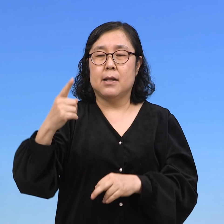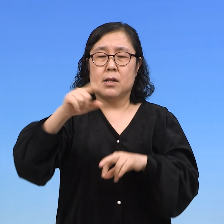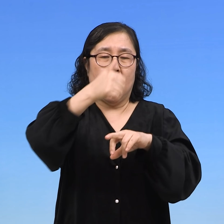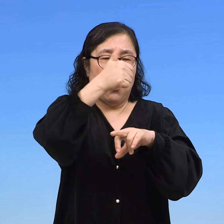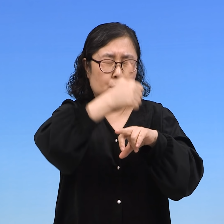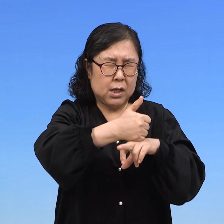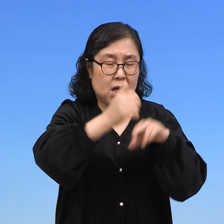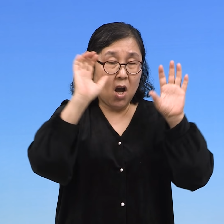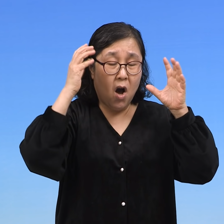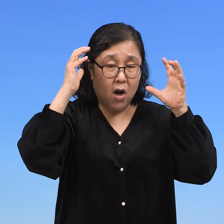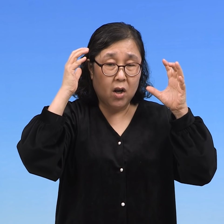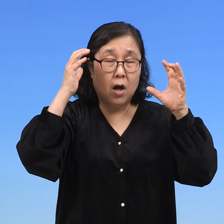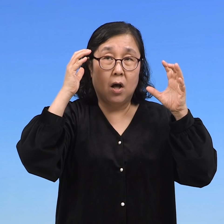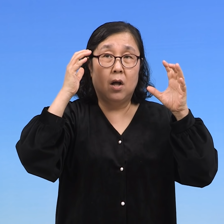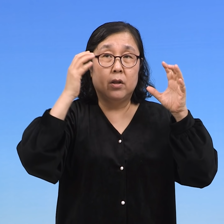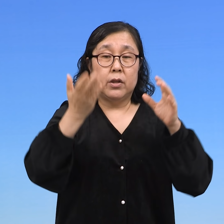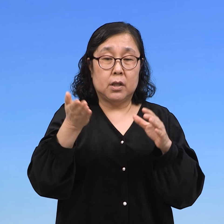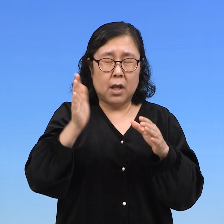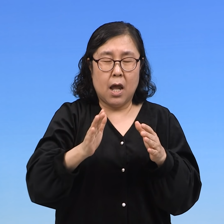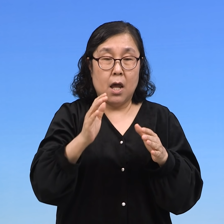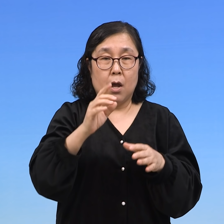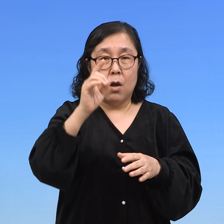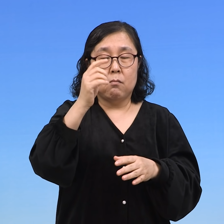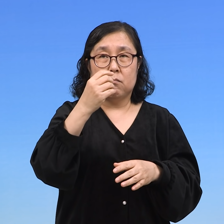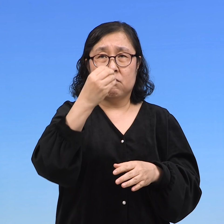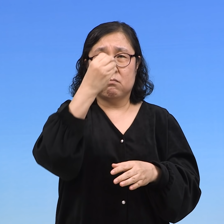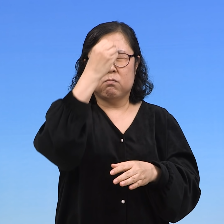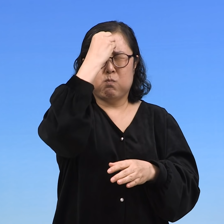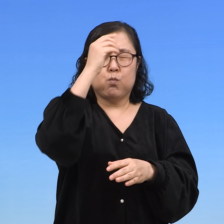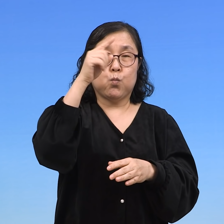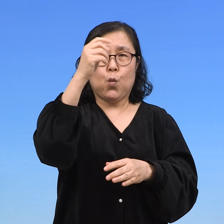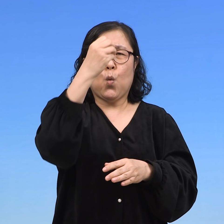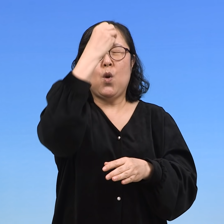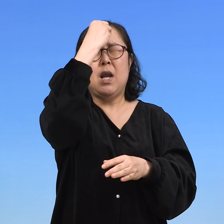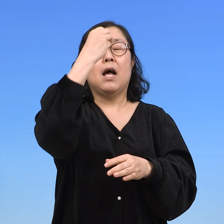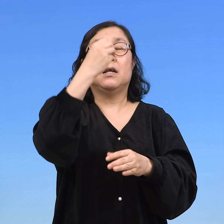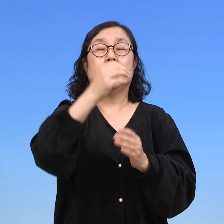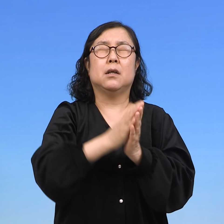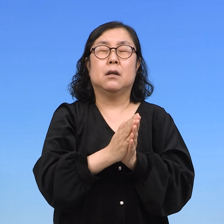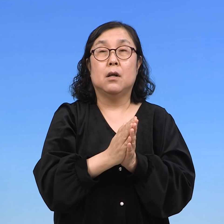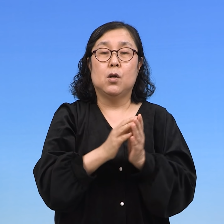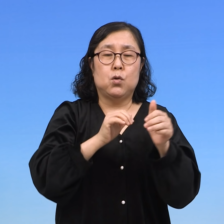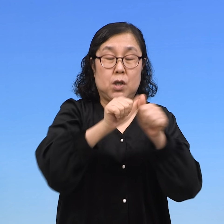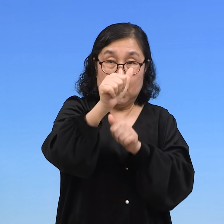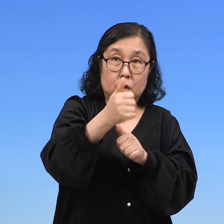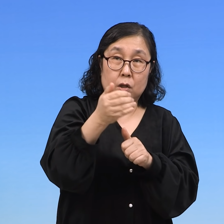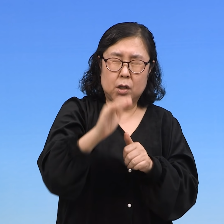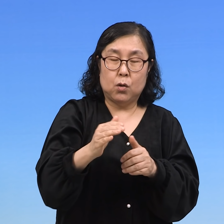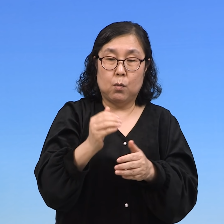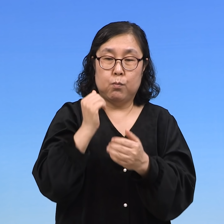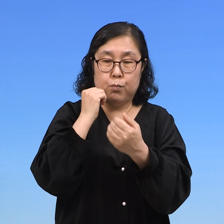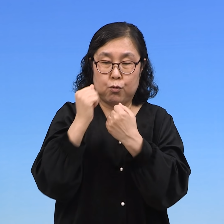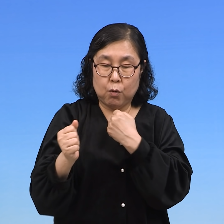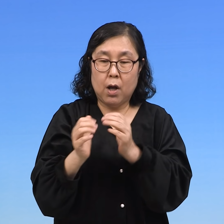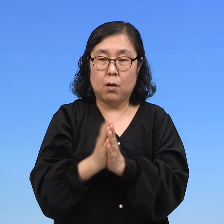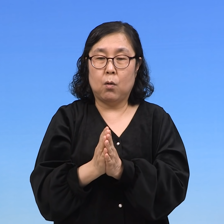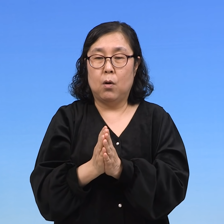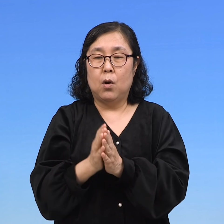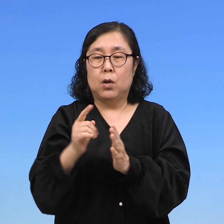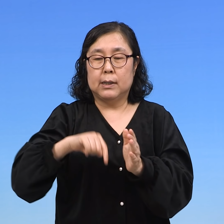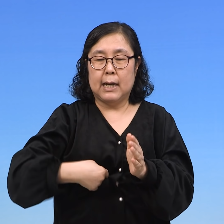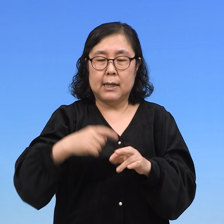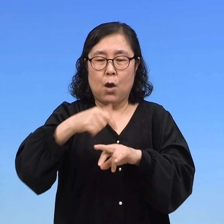사올왕의 병이 뭐예요 강박증이에요 이러다가 내 자리가 흔들리는 거 아닌가 그런가 하면